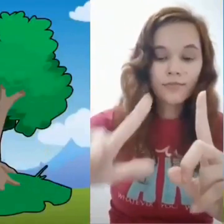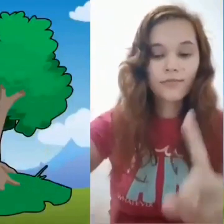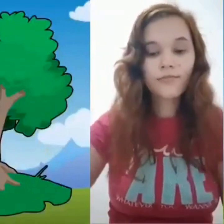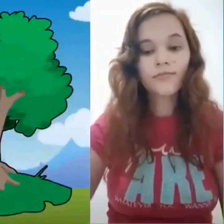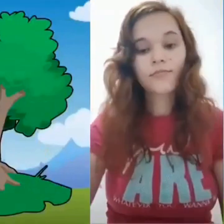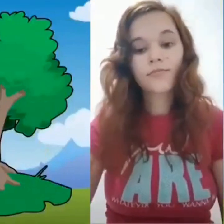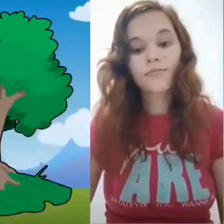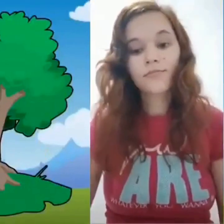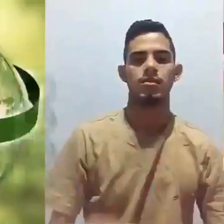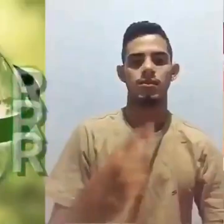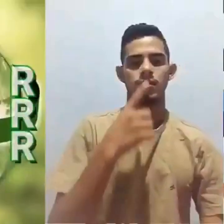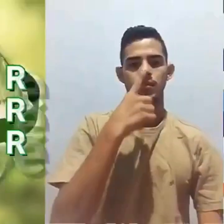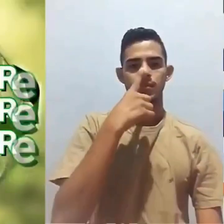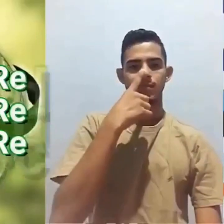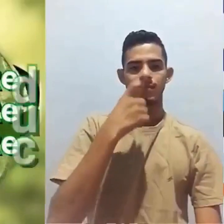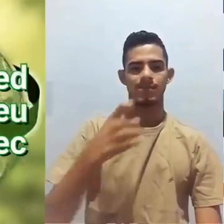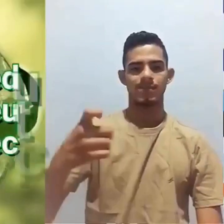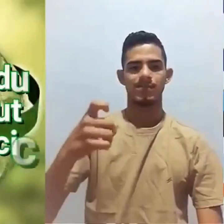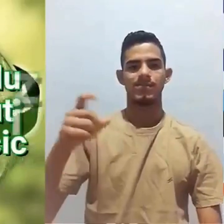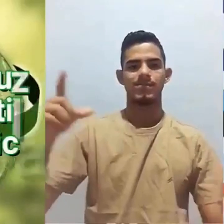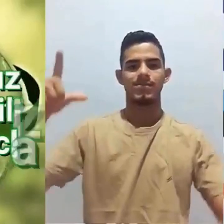alcançaremos o objetivo: